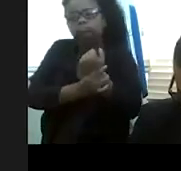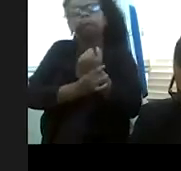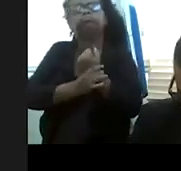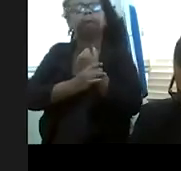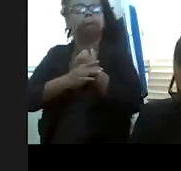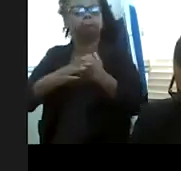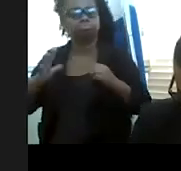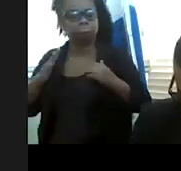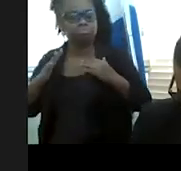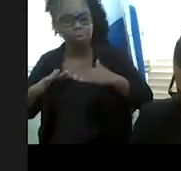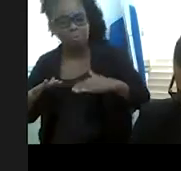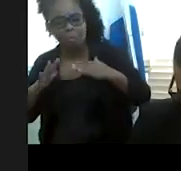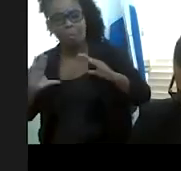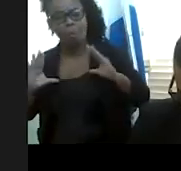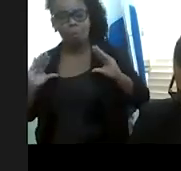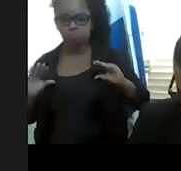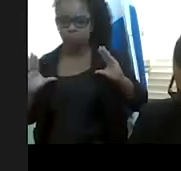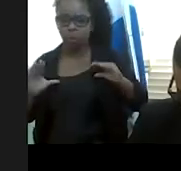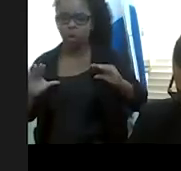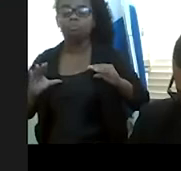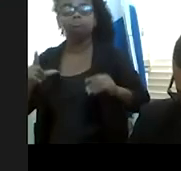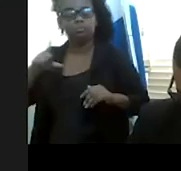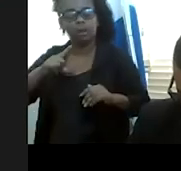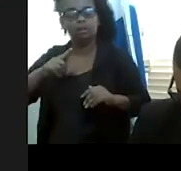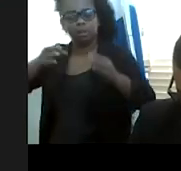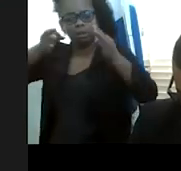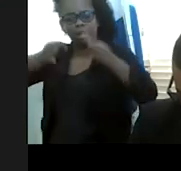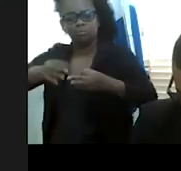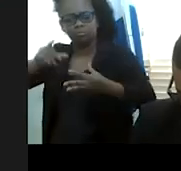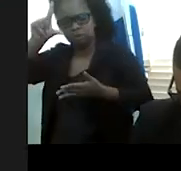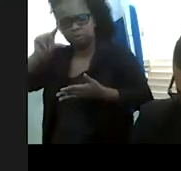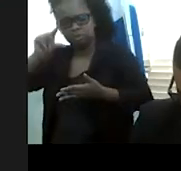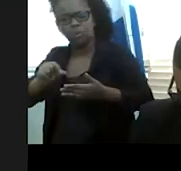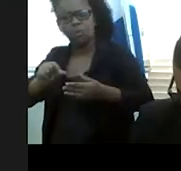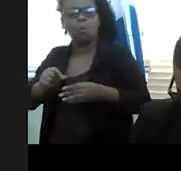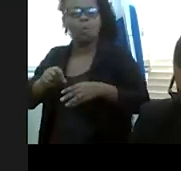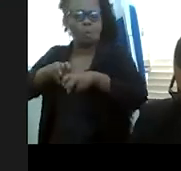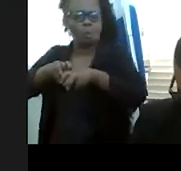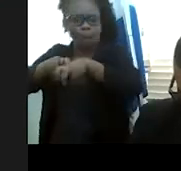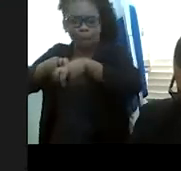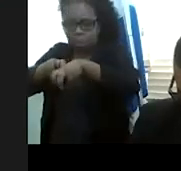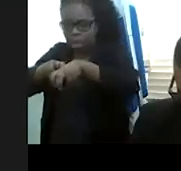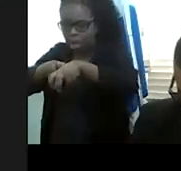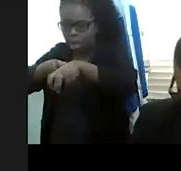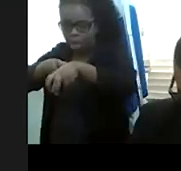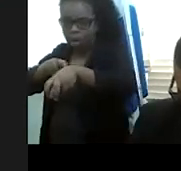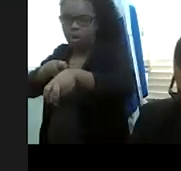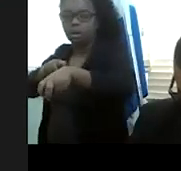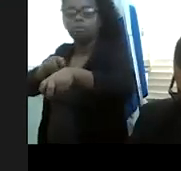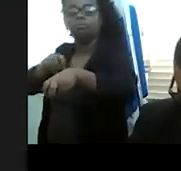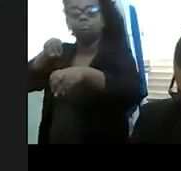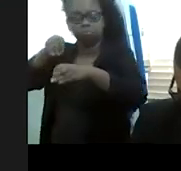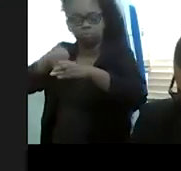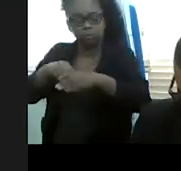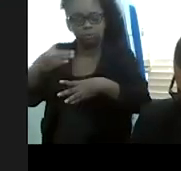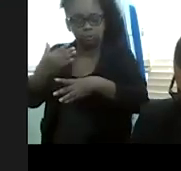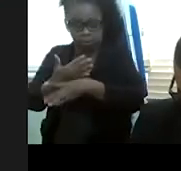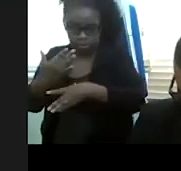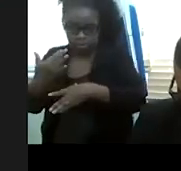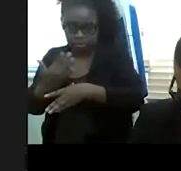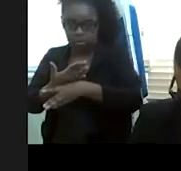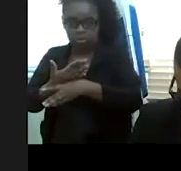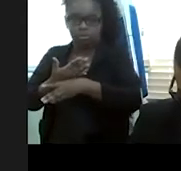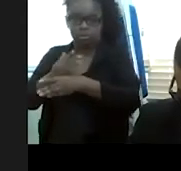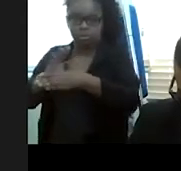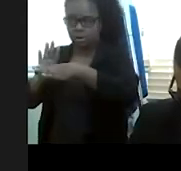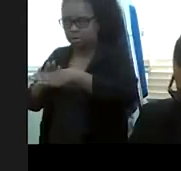com certeza, vai ajudar a diminuir esse trânsito dentro da nossa cidade. Né? Parabenizar também